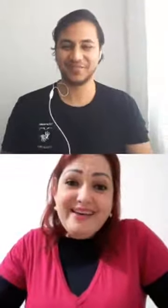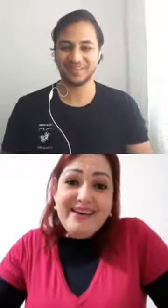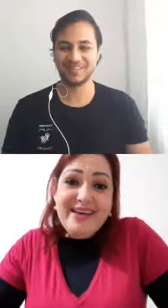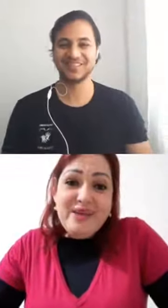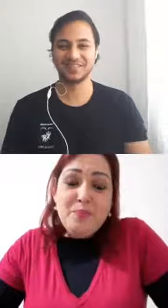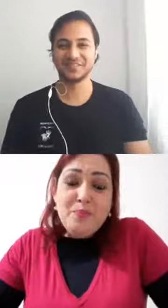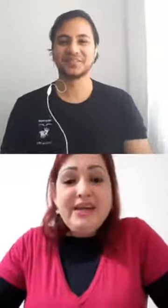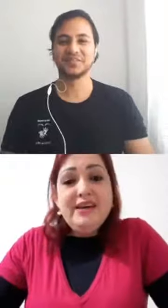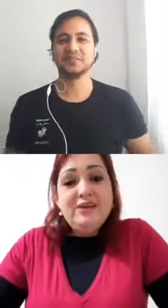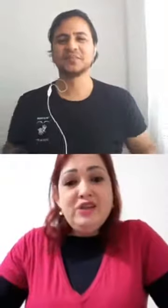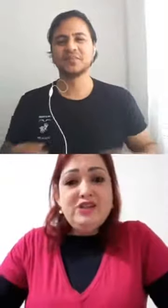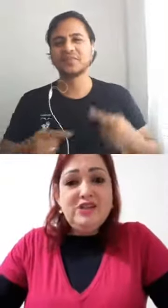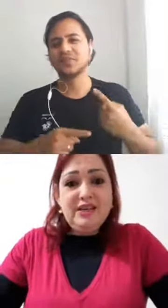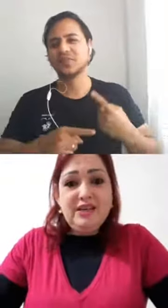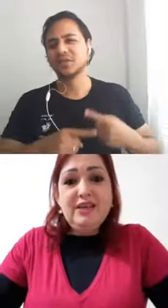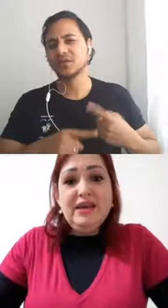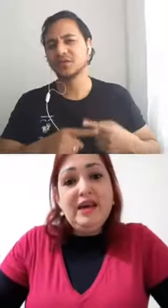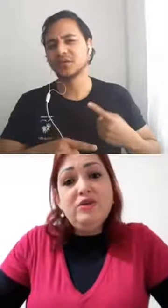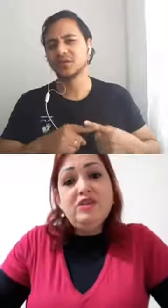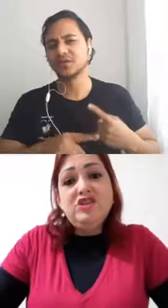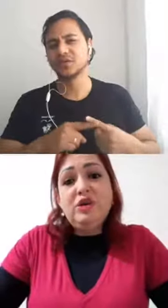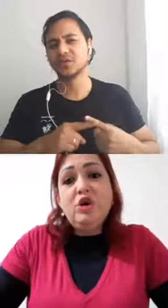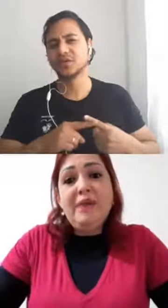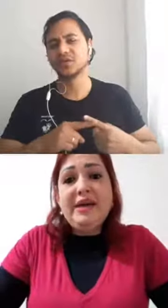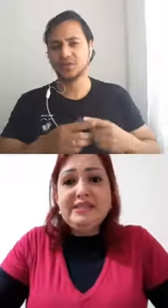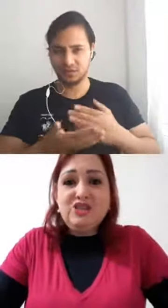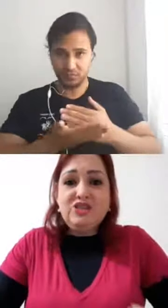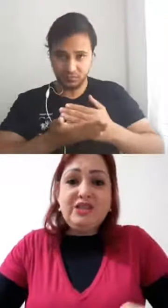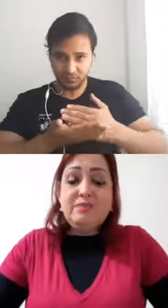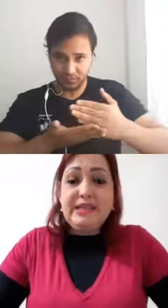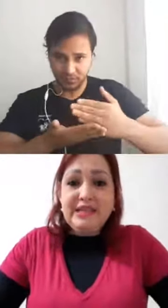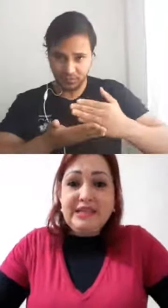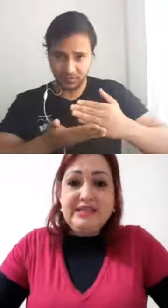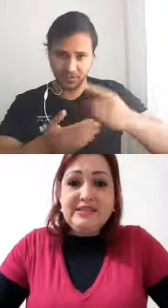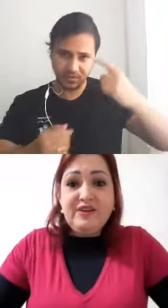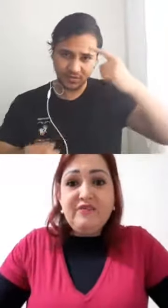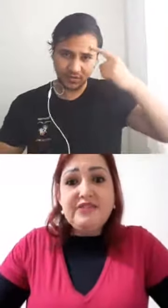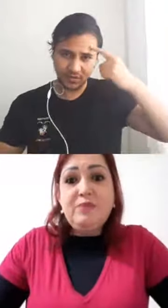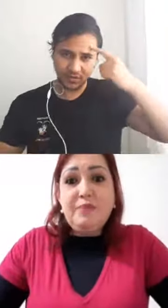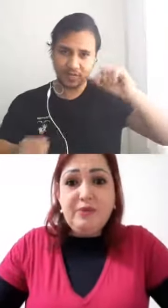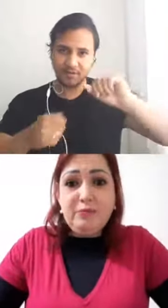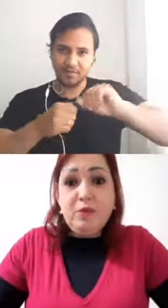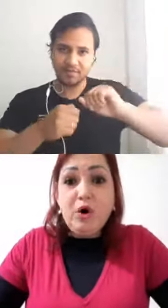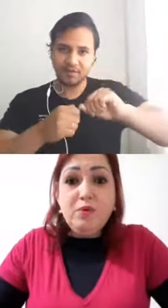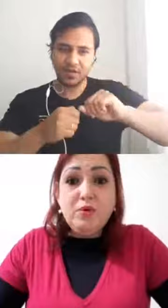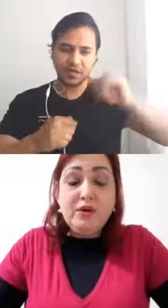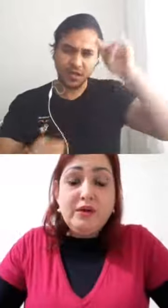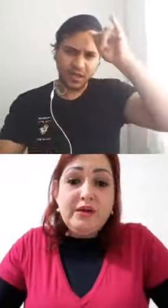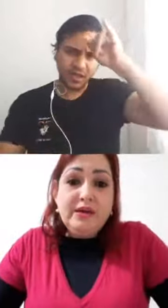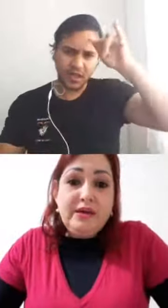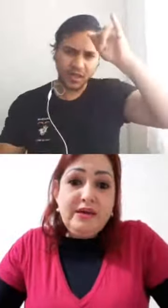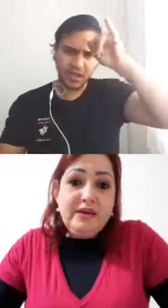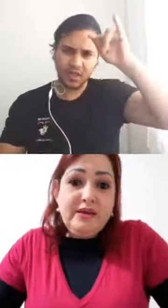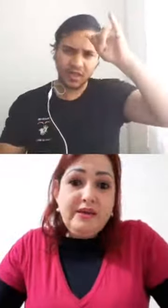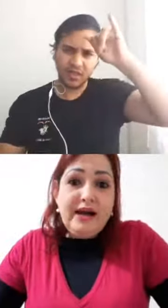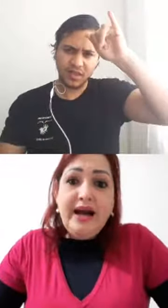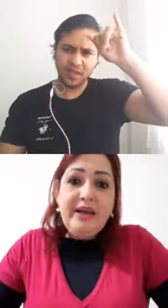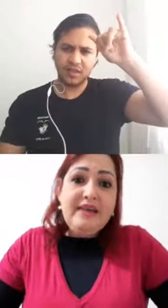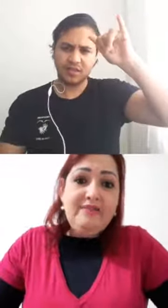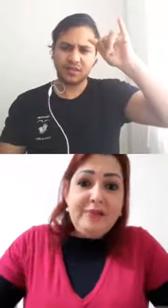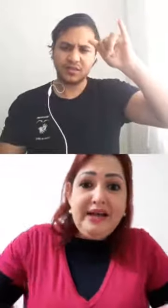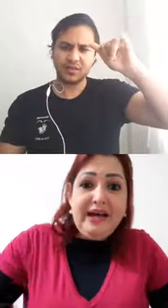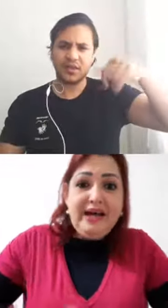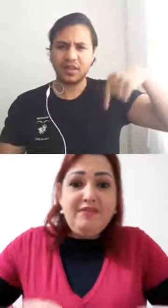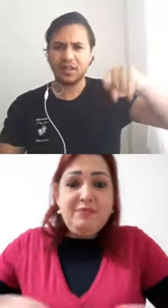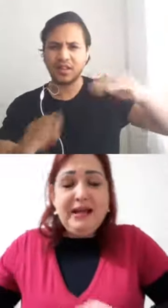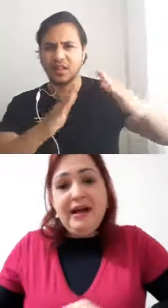né? Exatamente. Porque quando a gente começa, a gente tem uma tendência a ficar fazendo papel de bobo e, leva